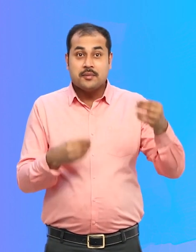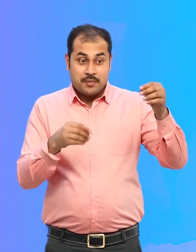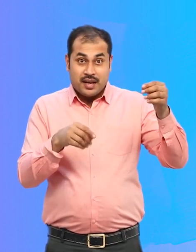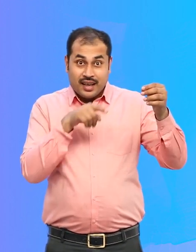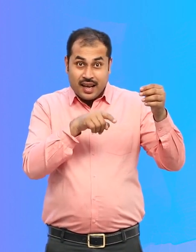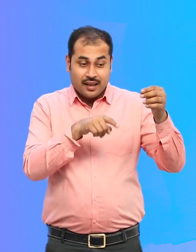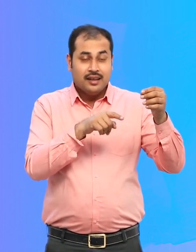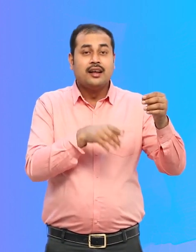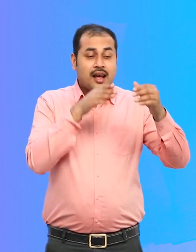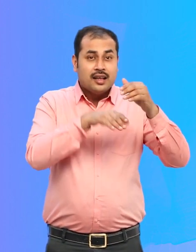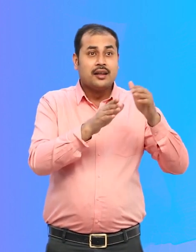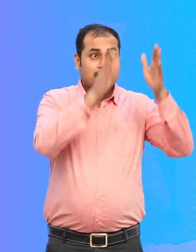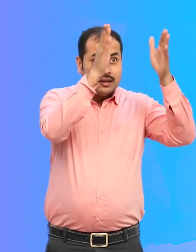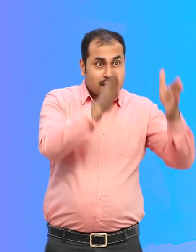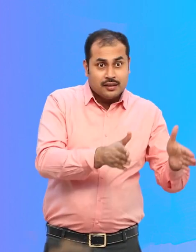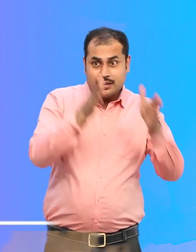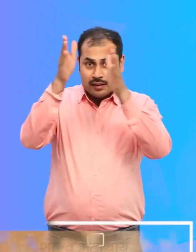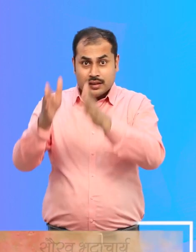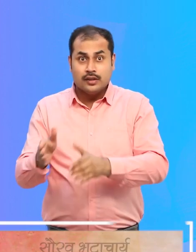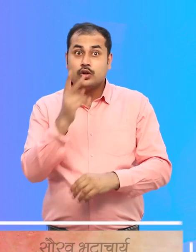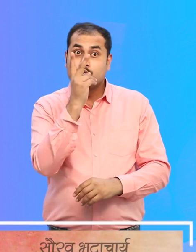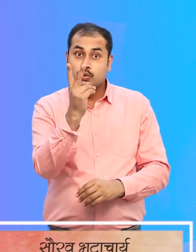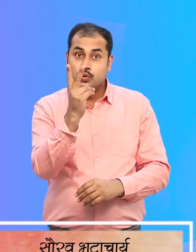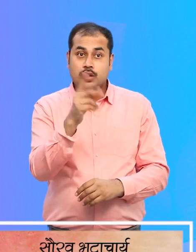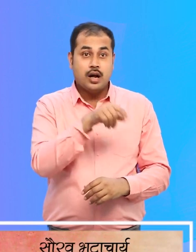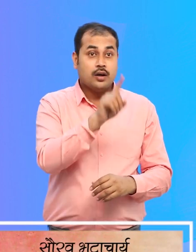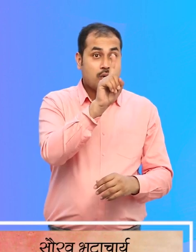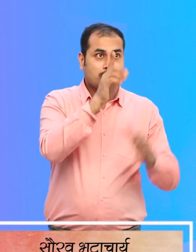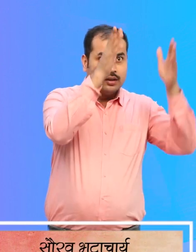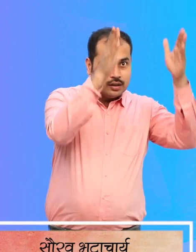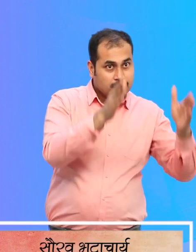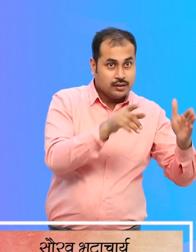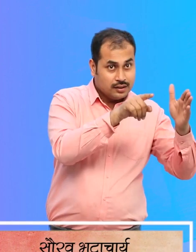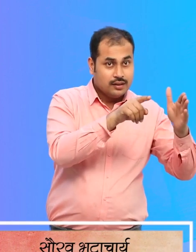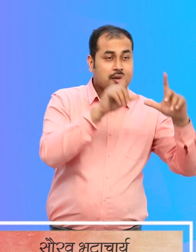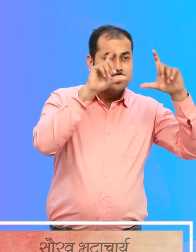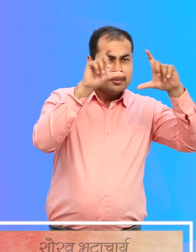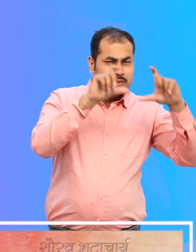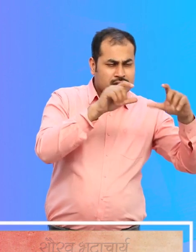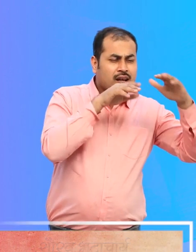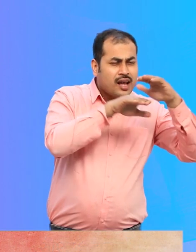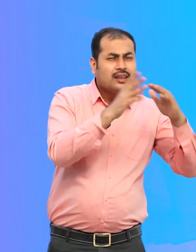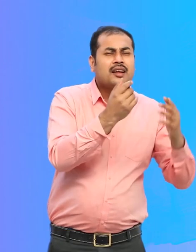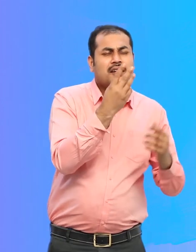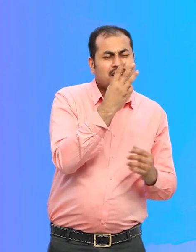का हर पेज पर दो फ्रेम है हर फ्रेम में तीन से चार पिक्चर